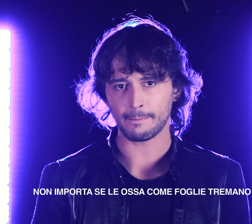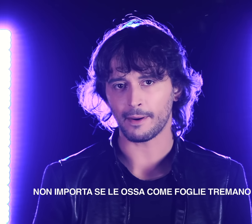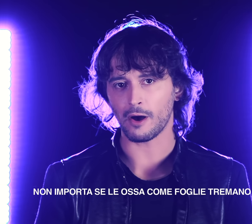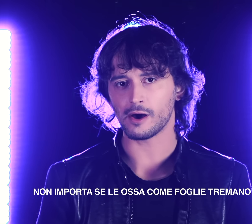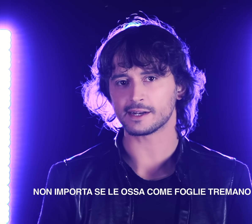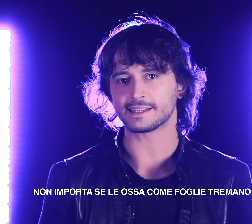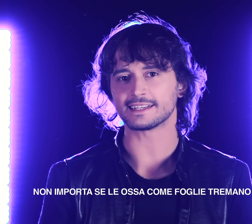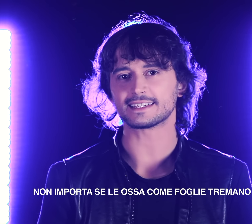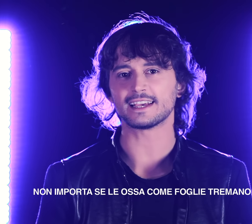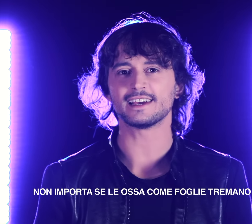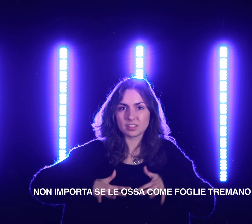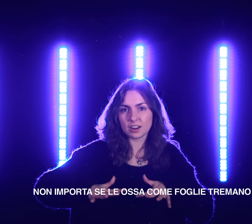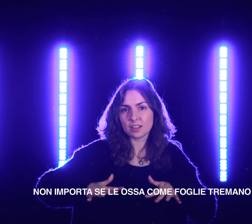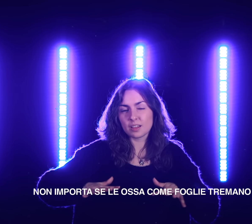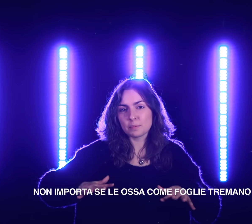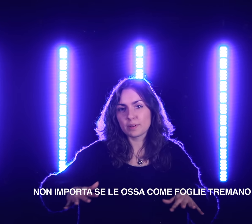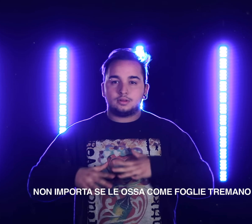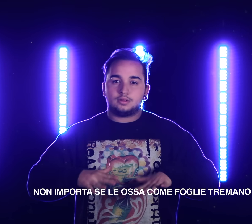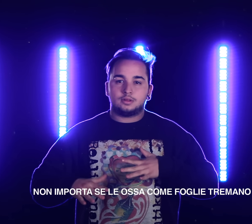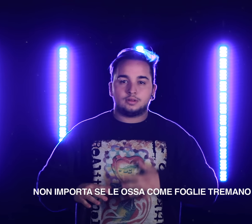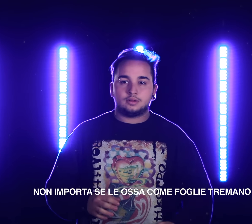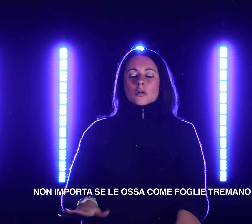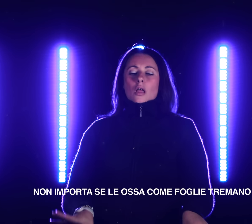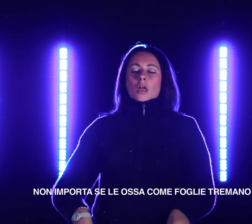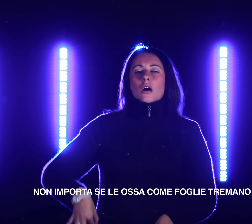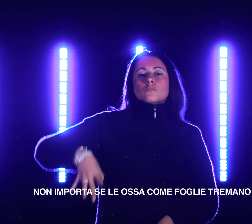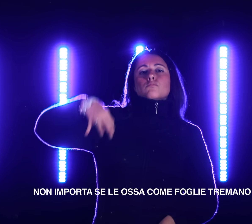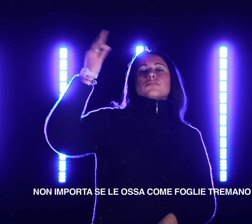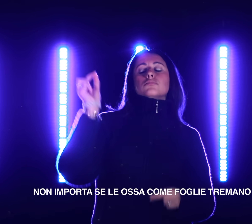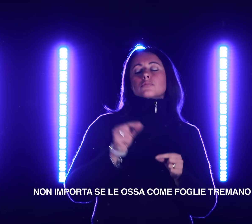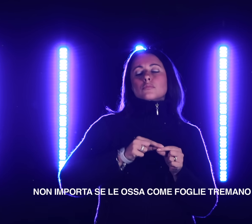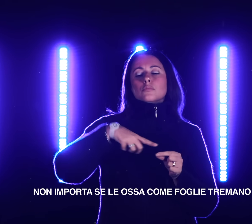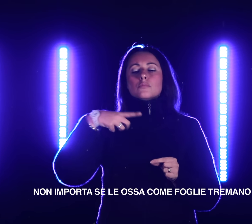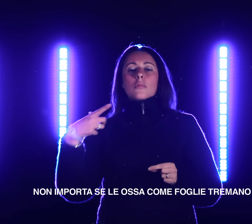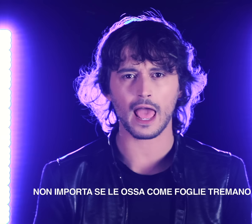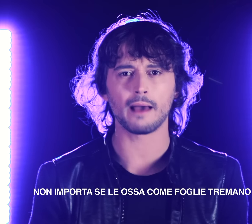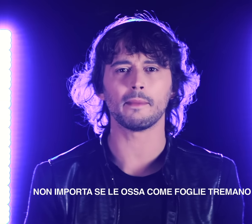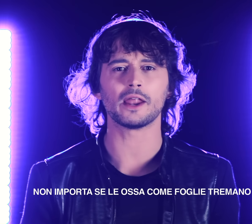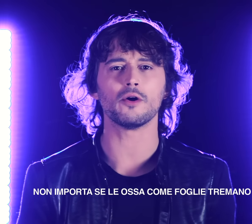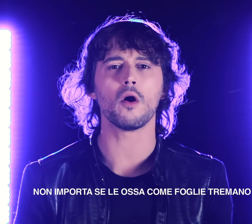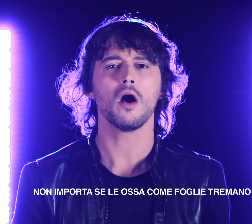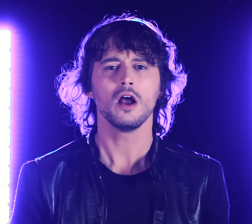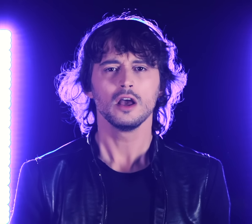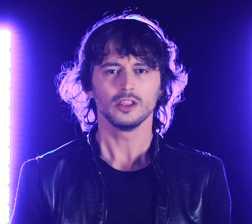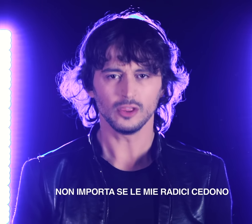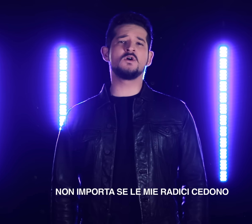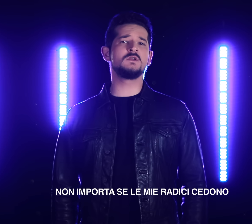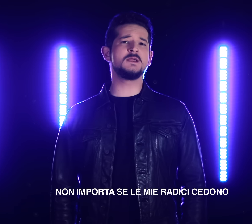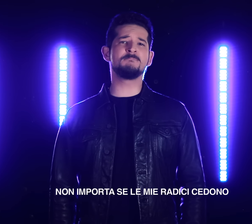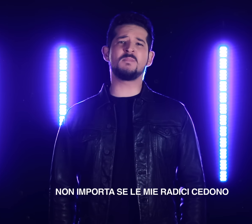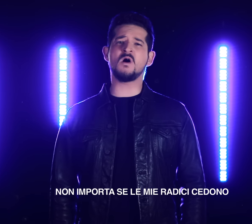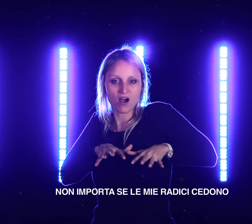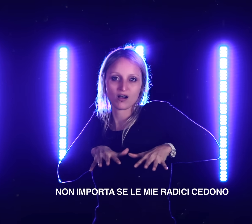Non se le ossa come foglie tremano,